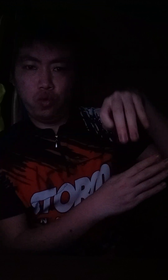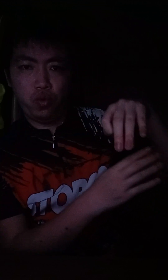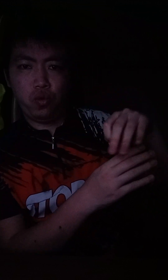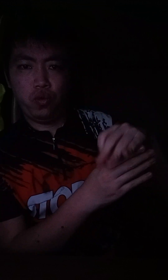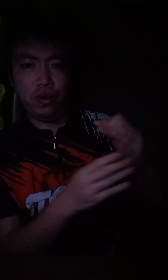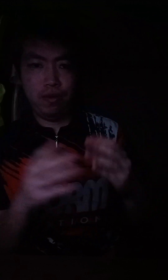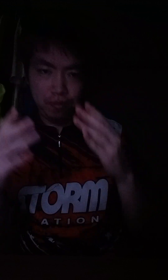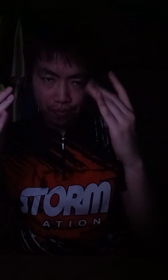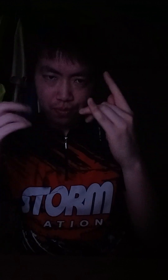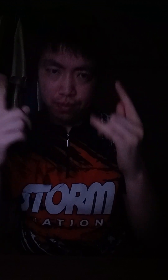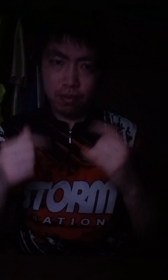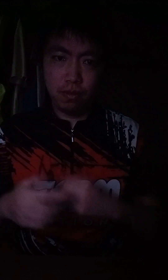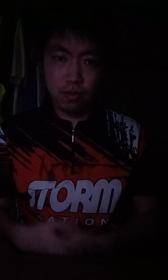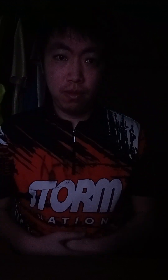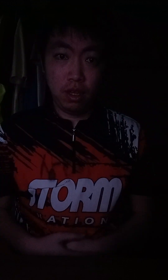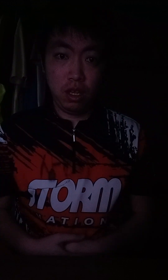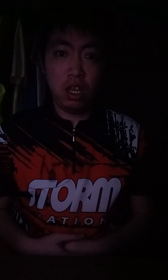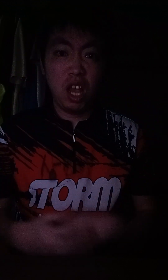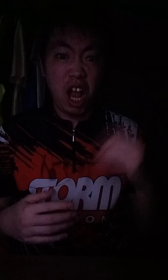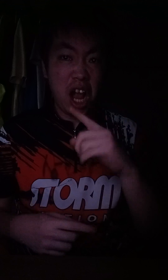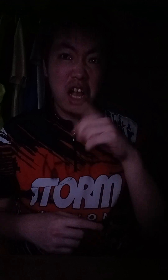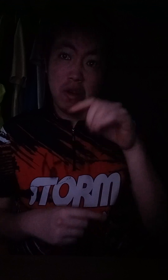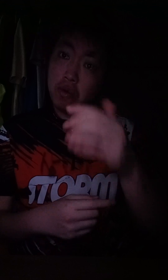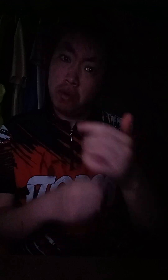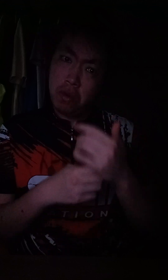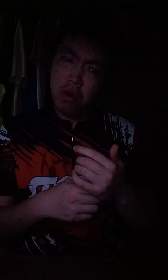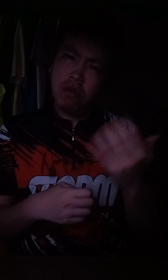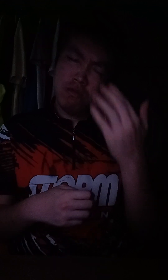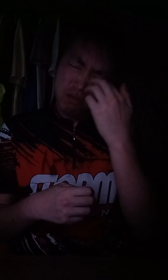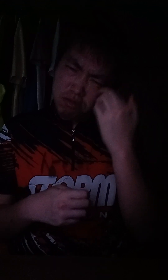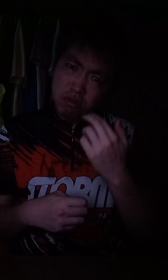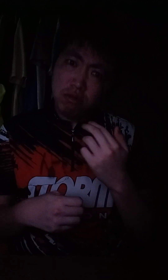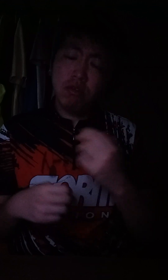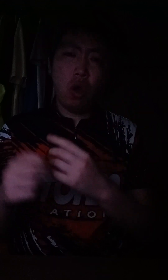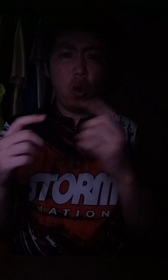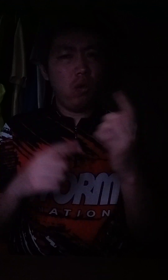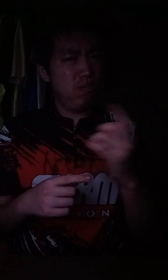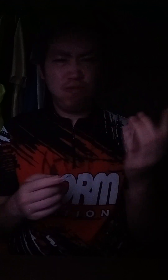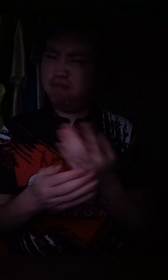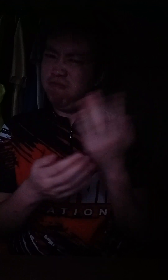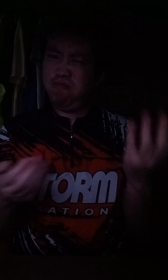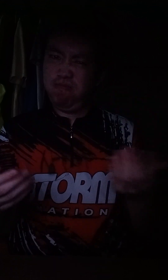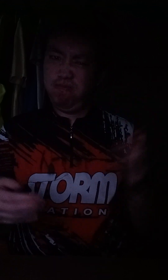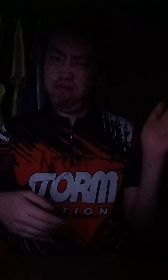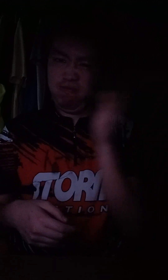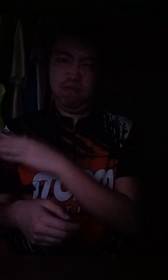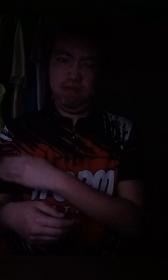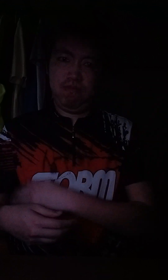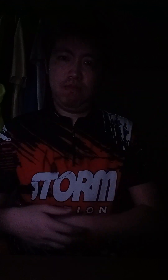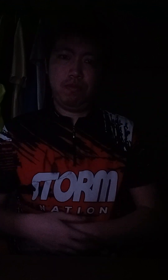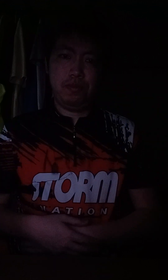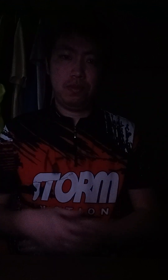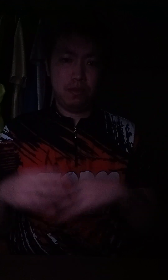잘 알면서도 한 번씩 찾아오는 서운함은 어쩔 수가 없습니다. 현수도 이제